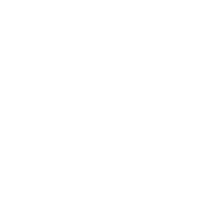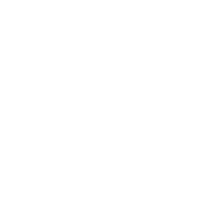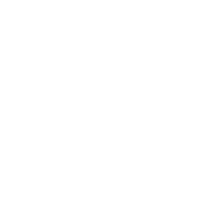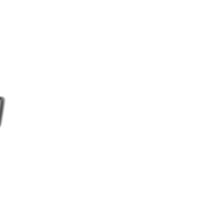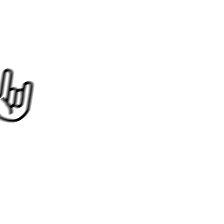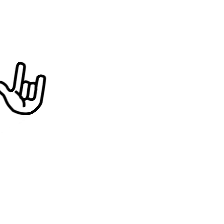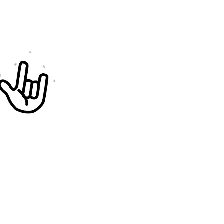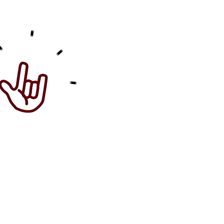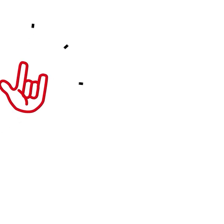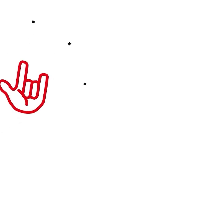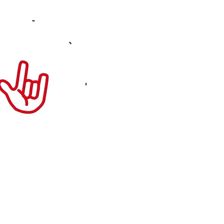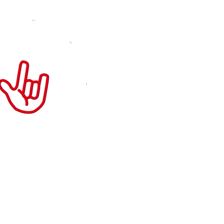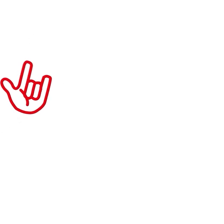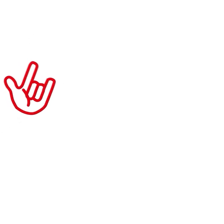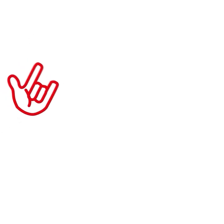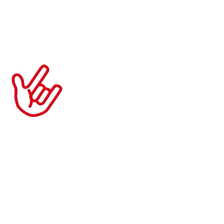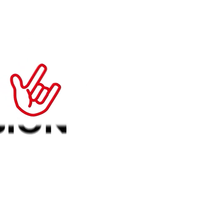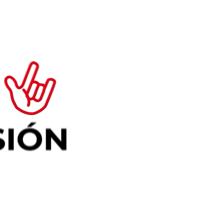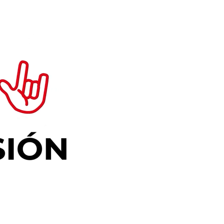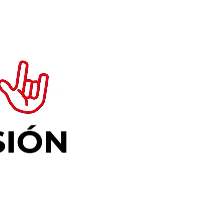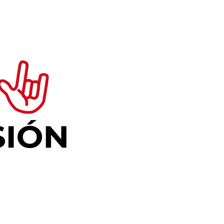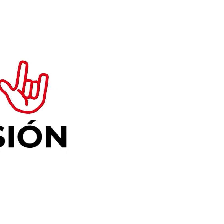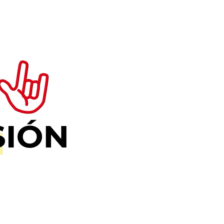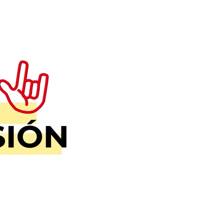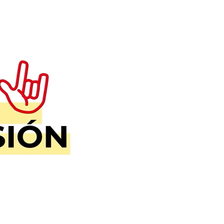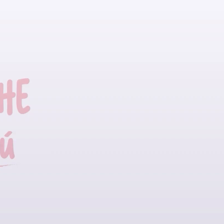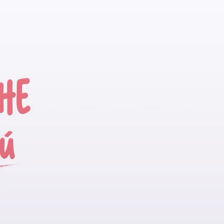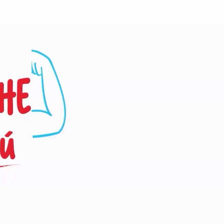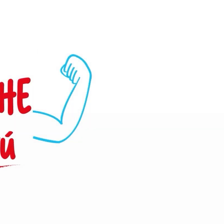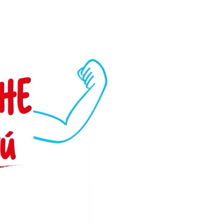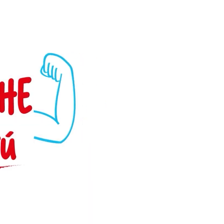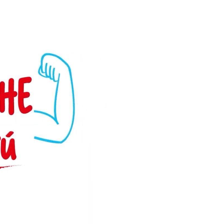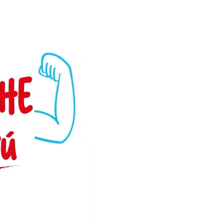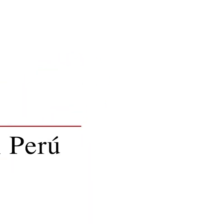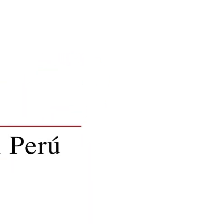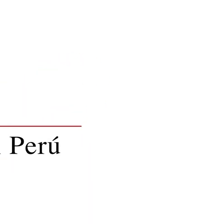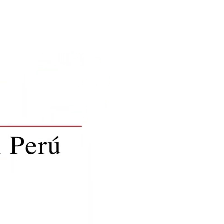Tú también ponte en modo inclusión. Con Punche Perú, gobierno.